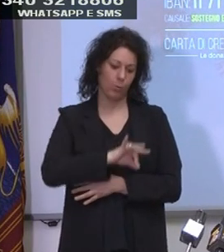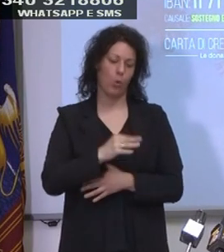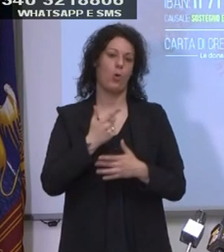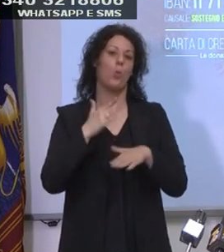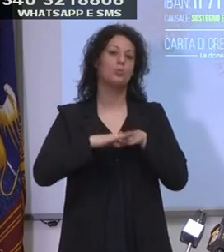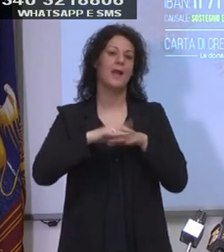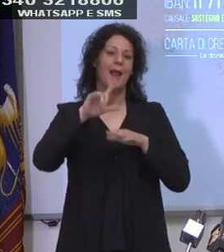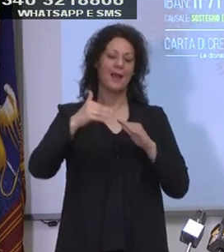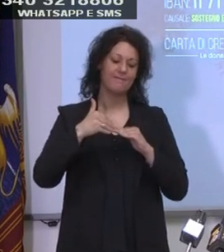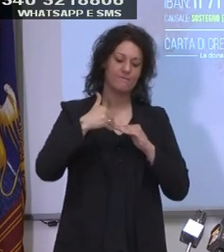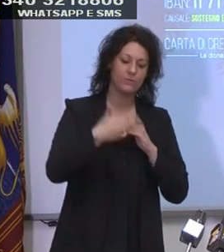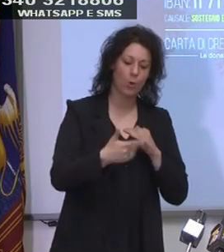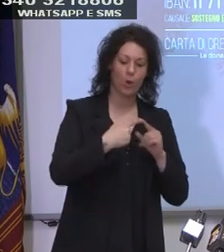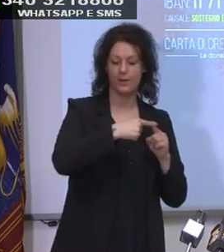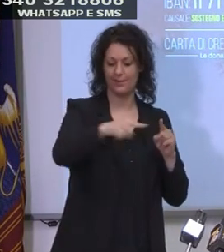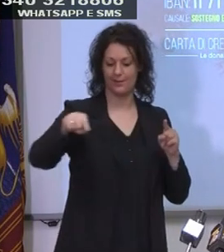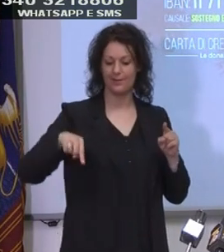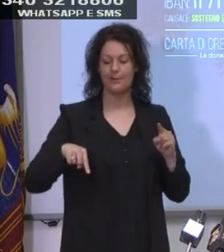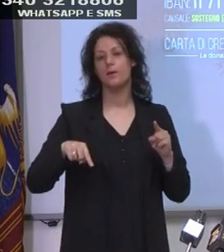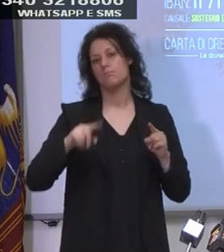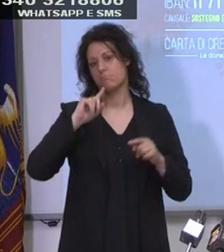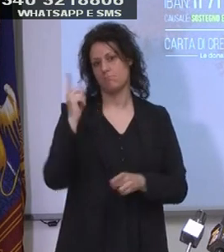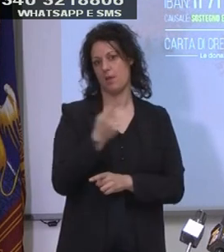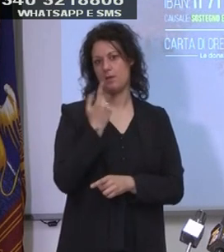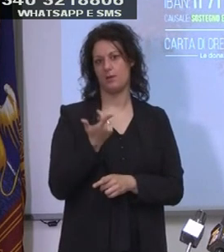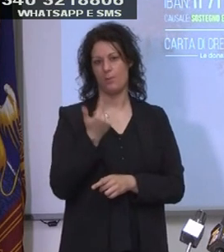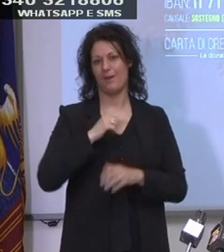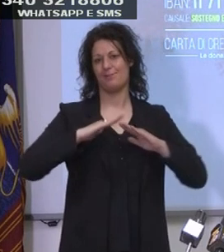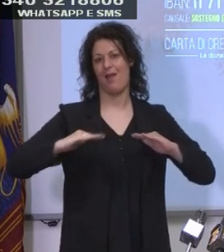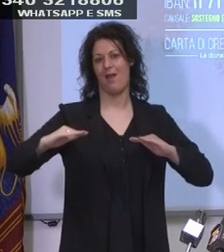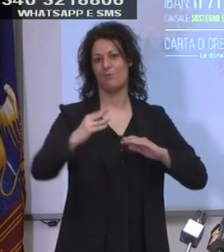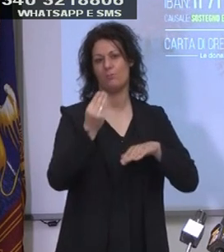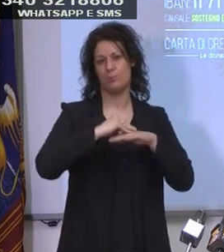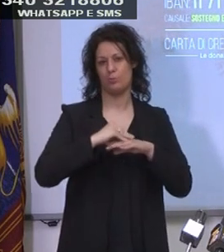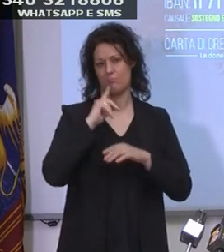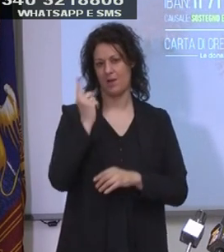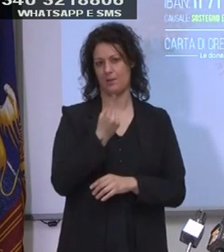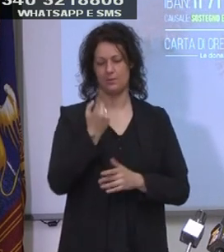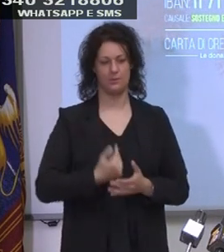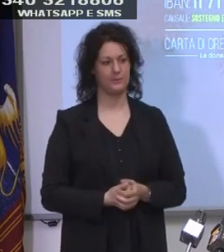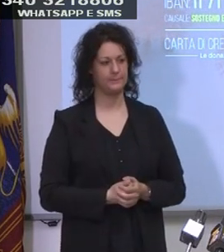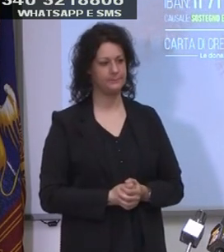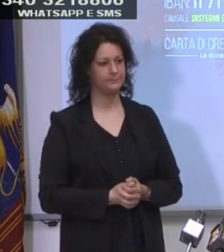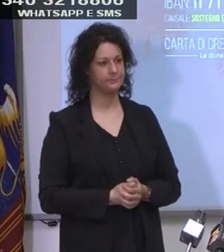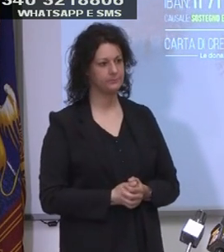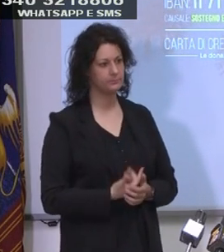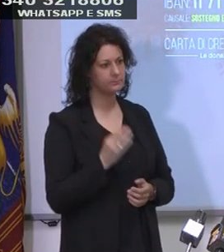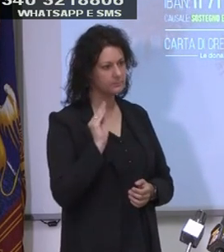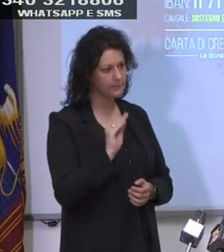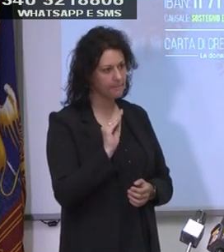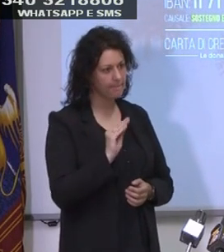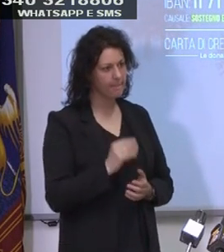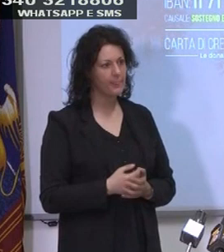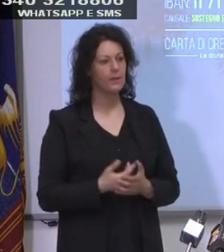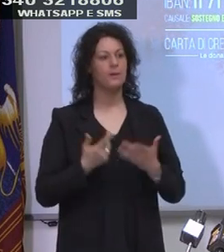in più di cortile pubblico penso che non ci sia nessun problema. Il collega Minazzi chiede in cosa si differenziano le